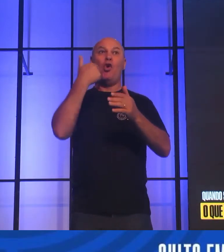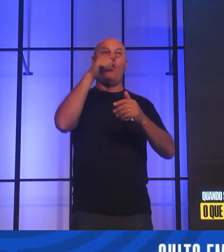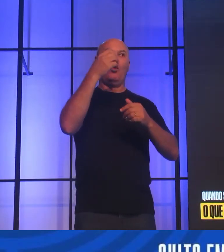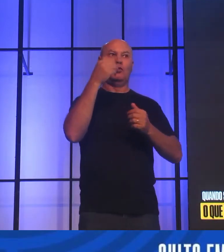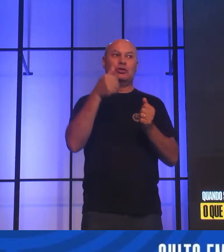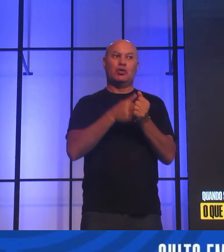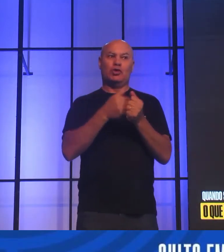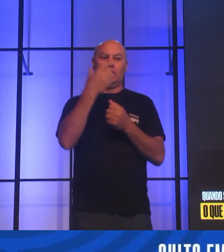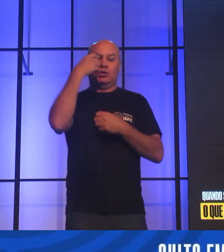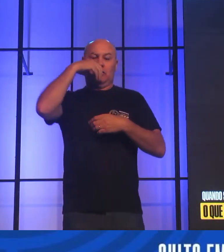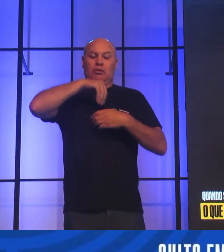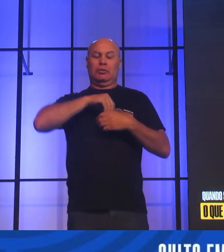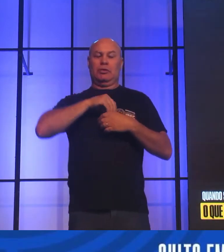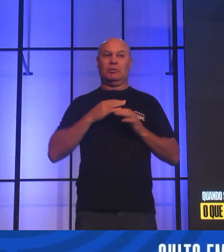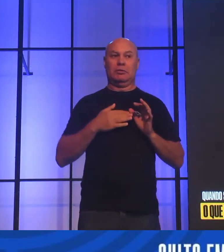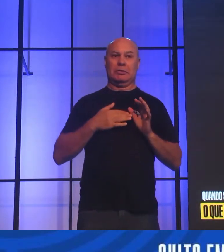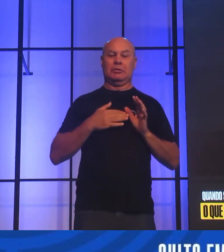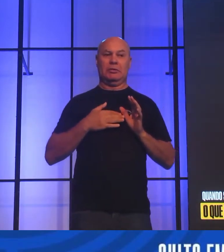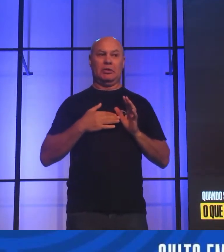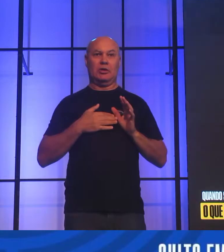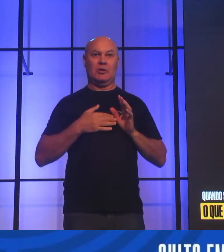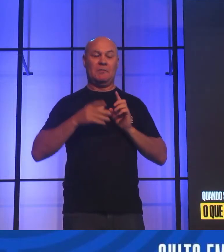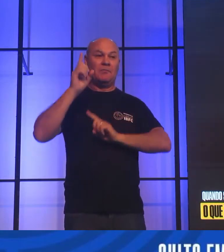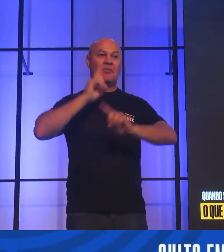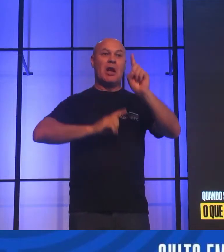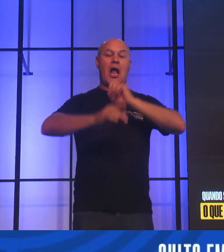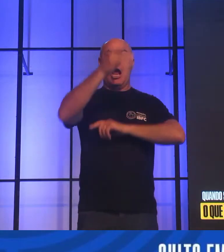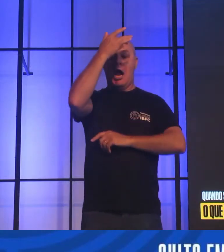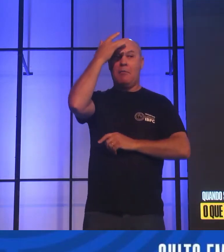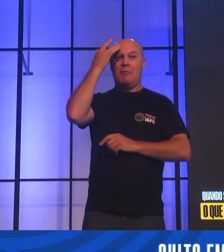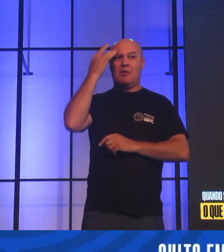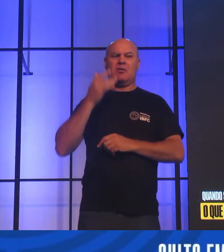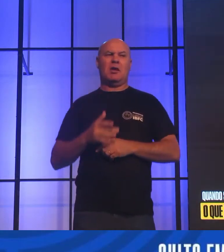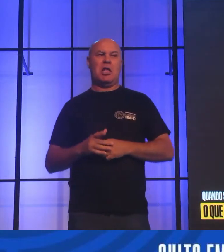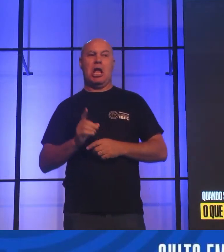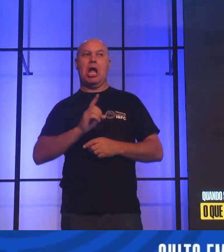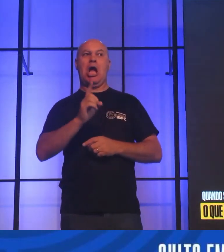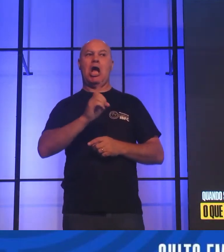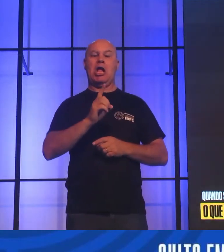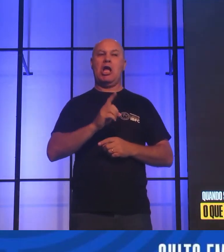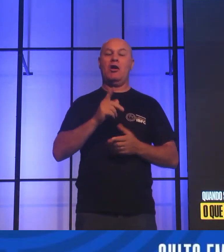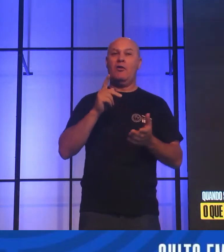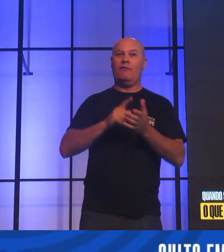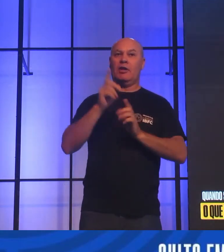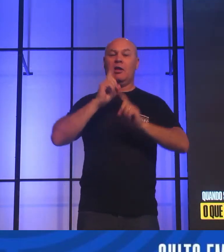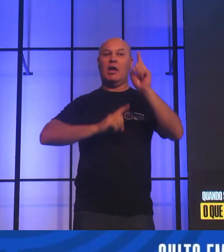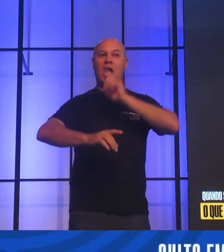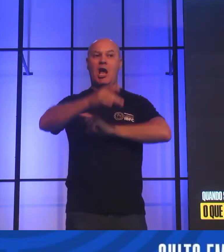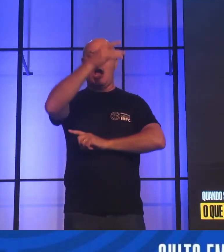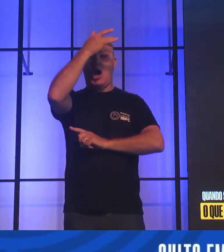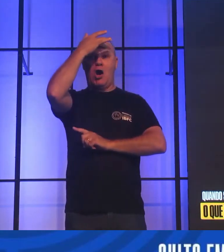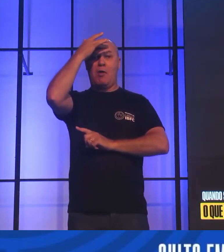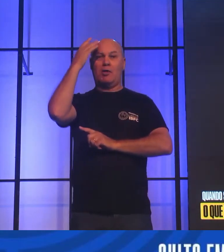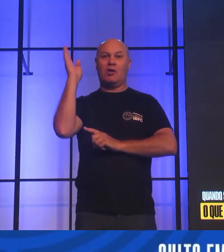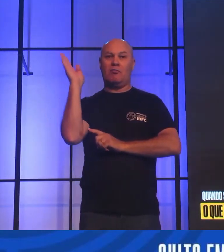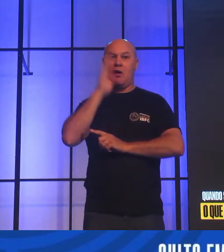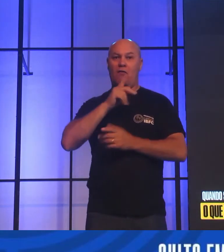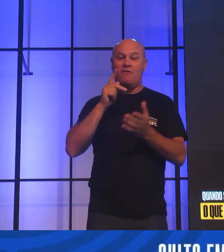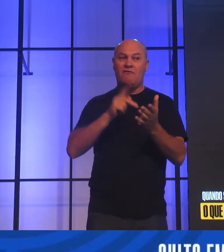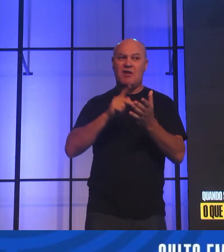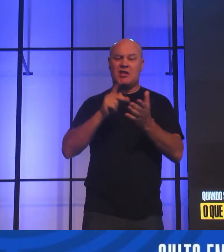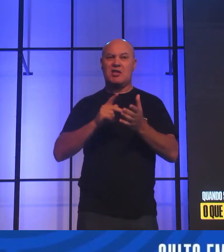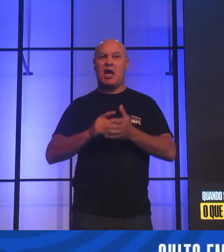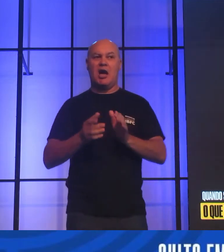tenho. Tu diz isso porque tu não lida com as pessoas que eu lido. Tu não diz isso porque você não sabe o que